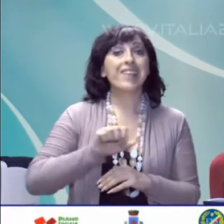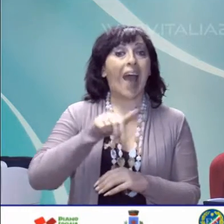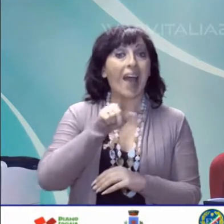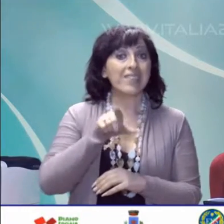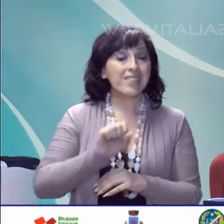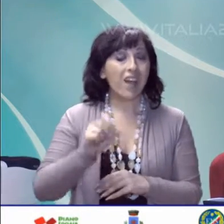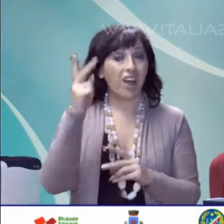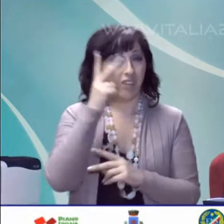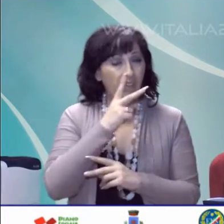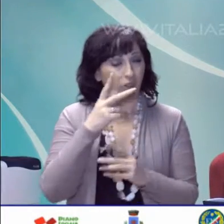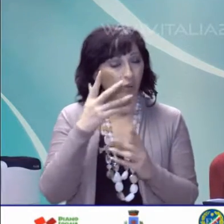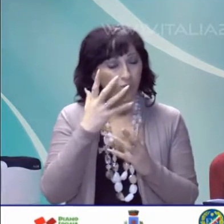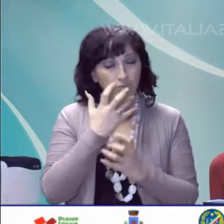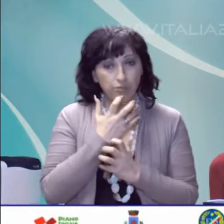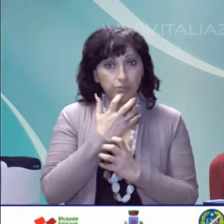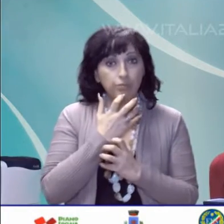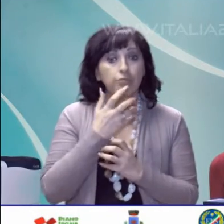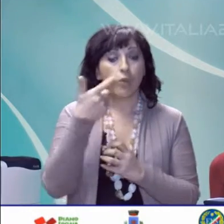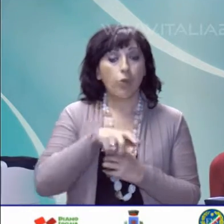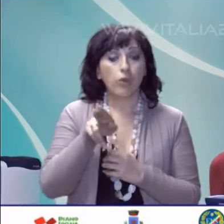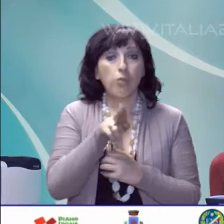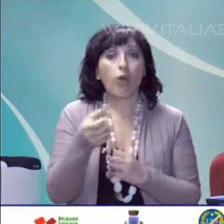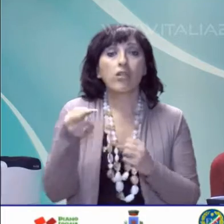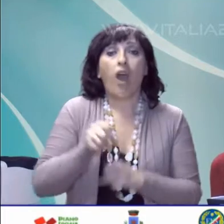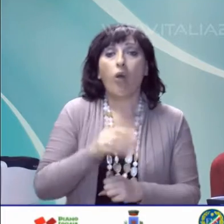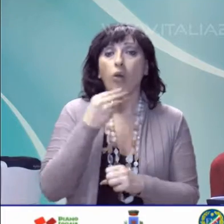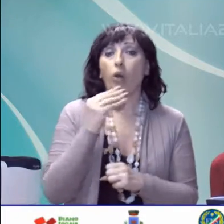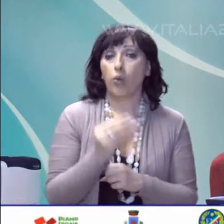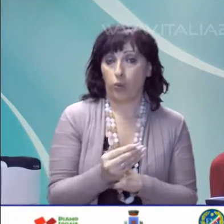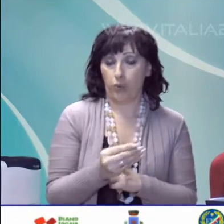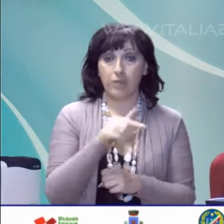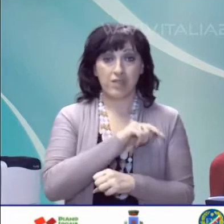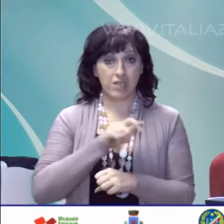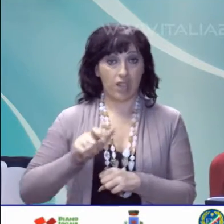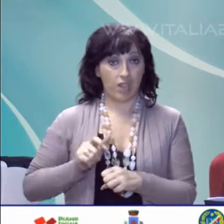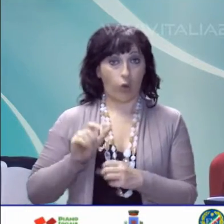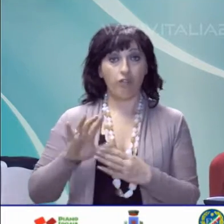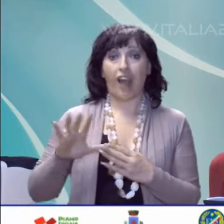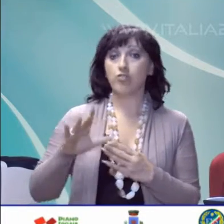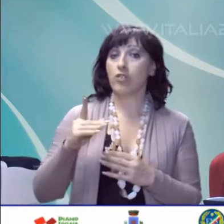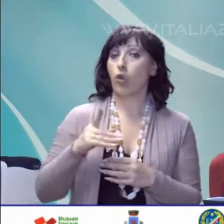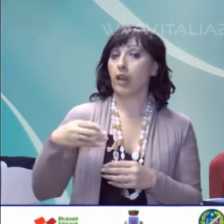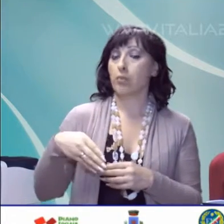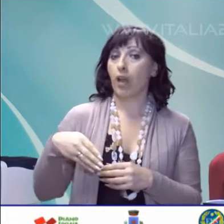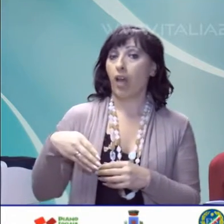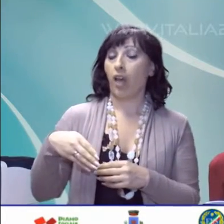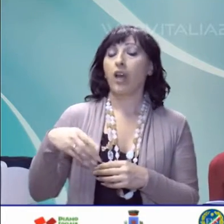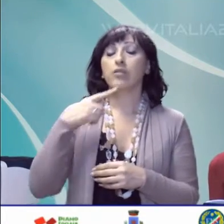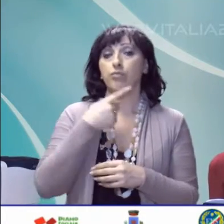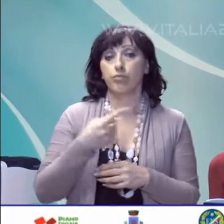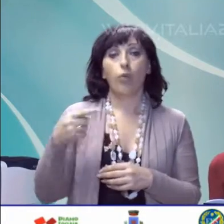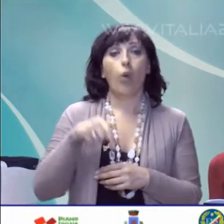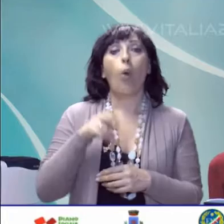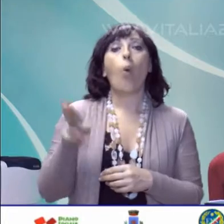per un'altra giovane vita persa sulla strada. Il sindaco Francesco De Mieri ha proclamato il